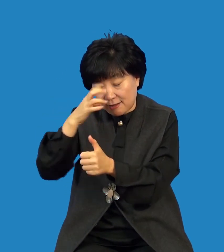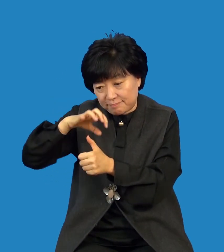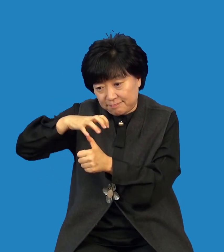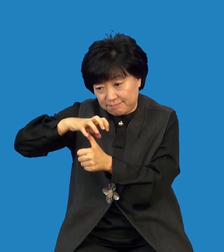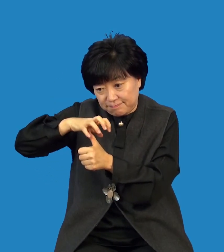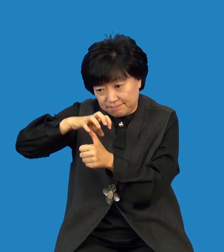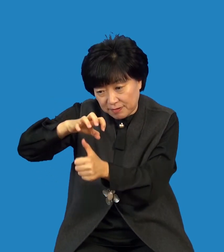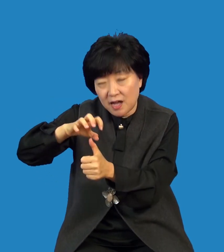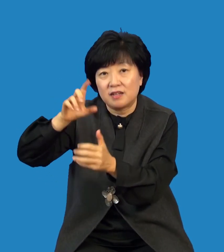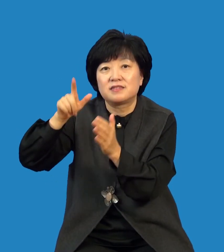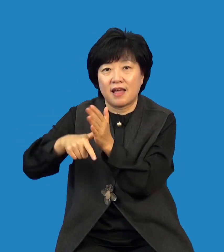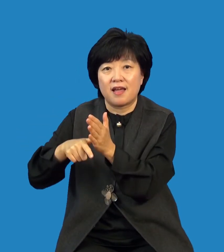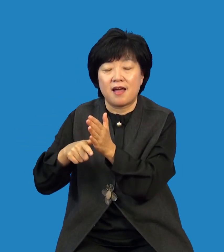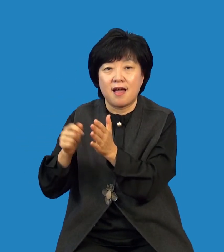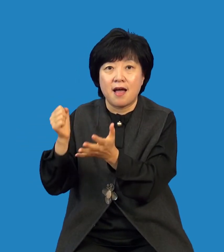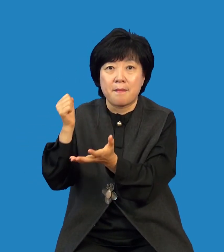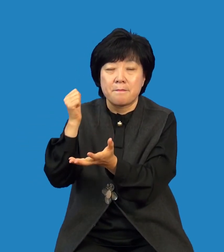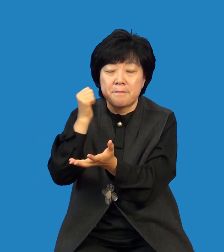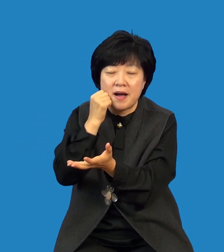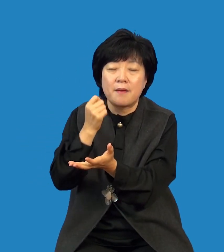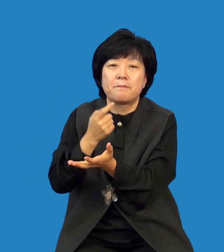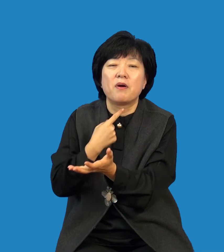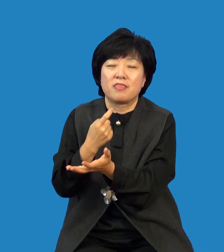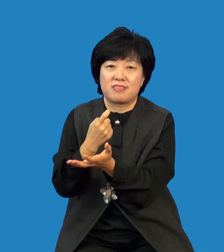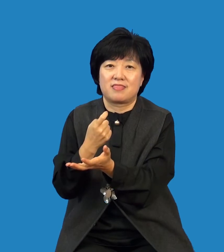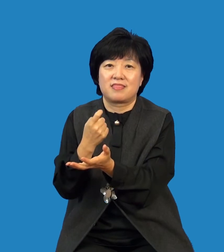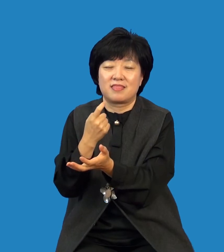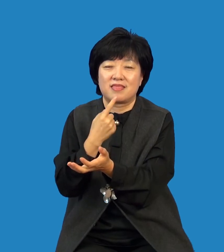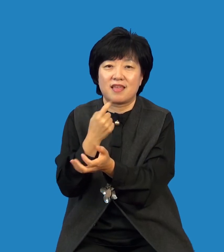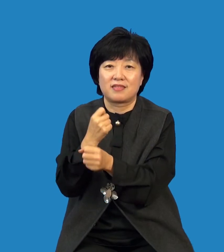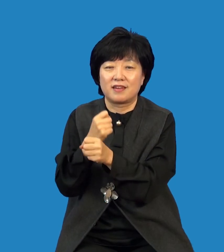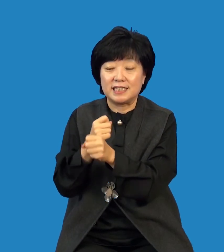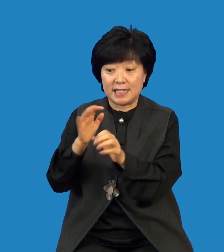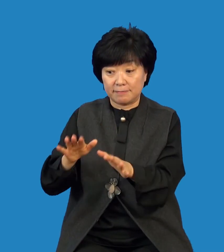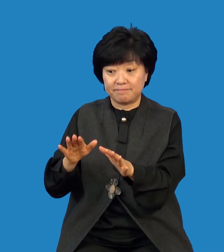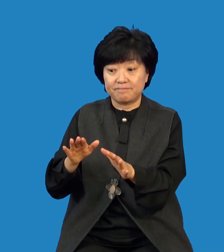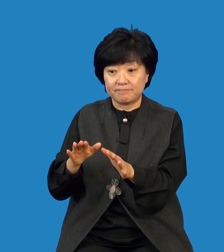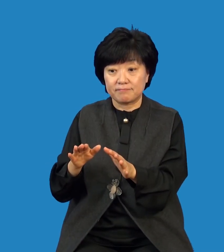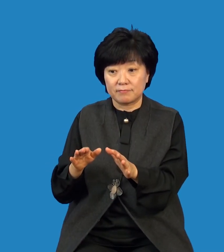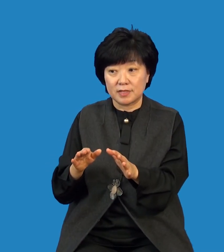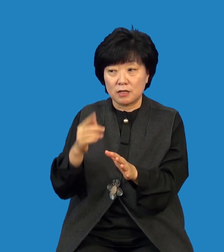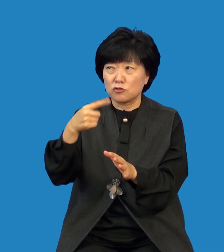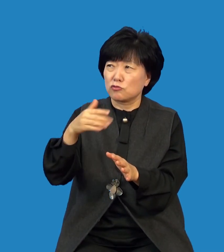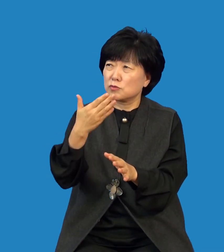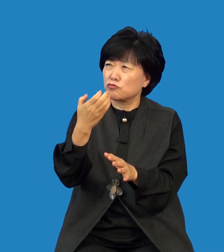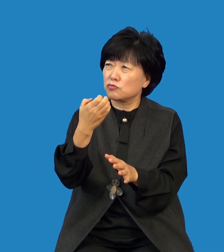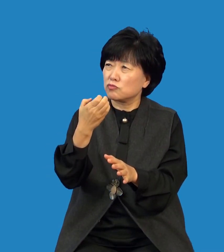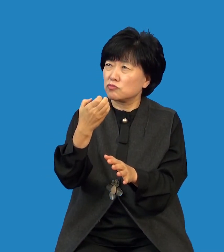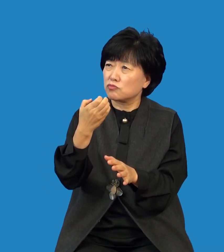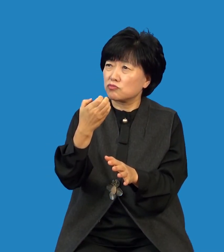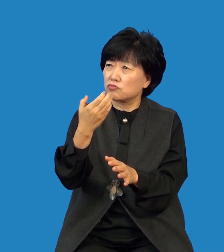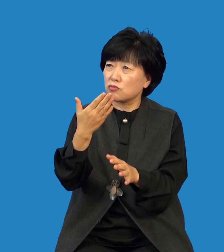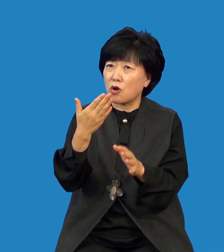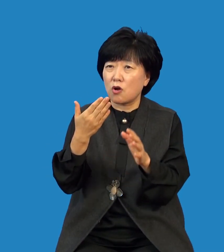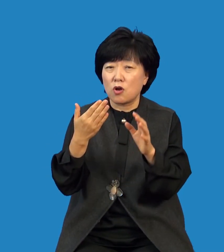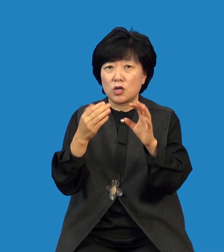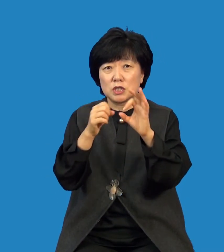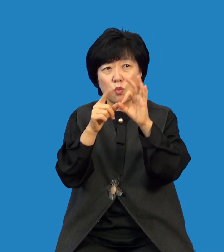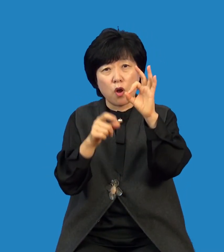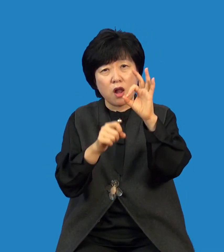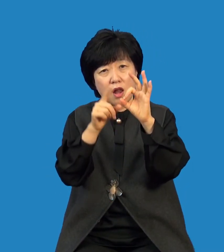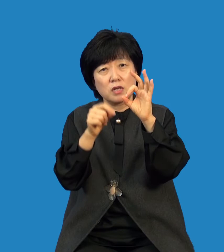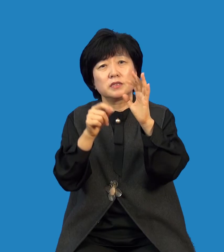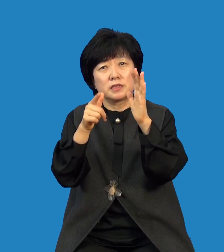하다가 이제 논문을 다 쓰고 박사학위를 받도록 돼 있었습니다. 이 1999년 10월 달에 일어난 사건이에요. 제가 옛날 기록을 찾아보니까